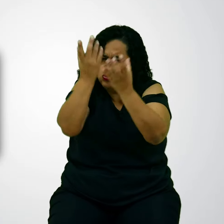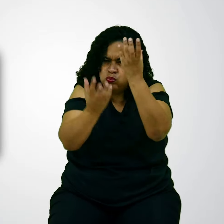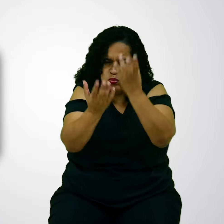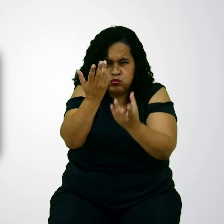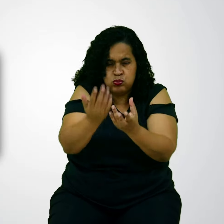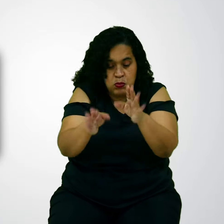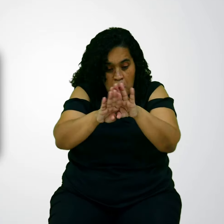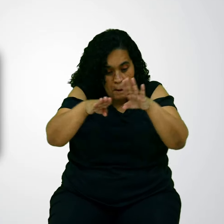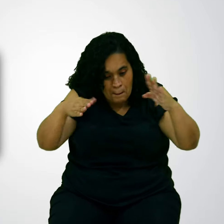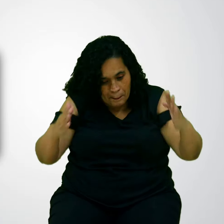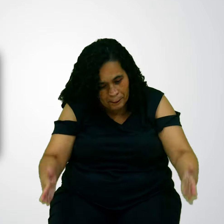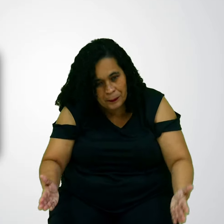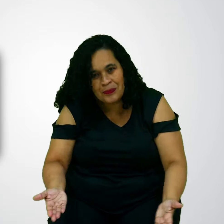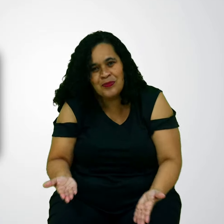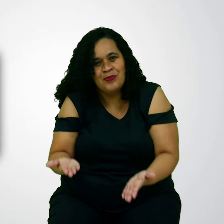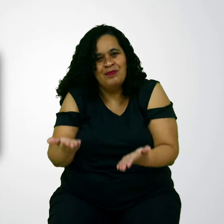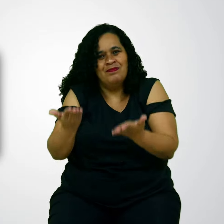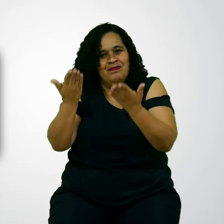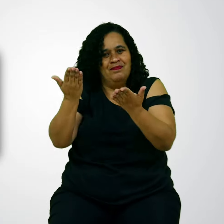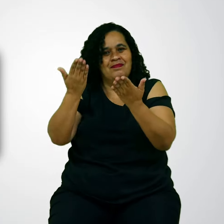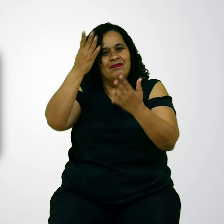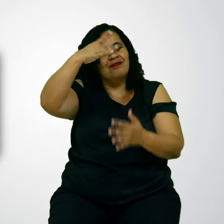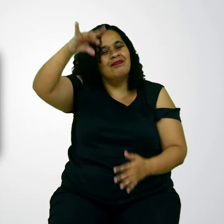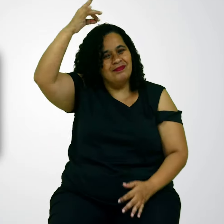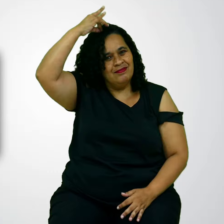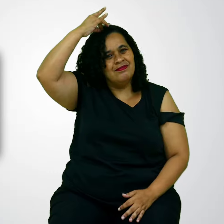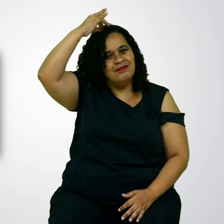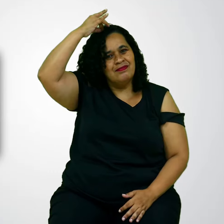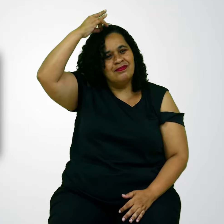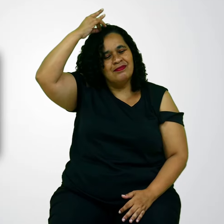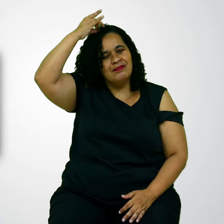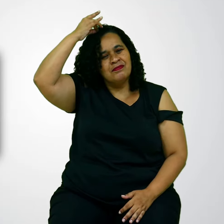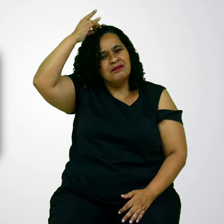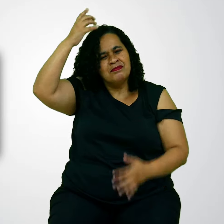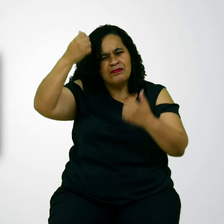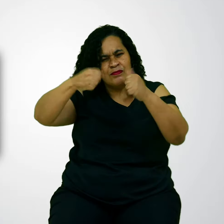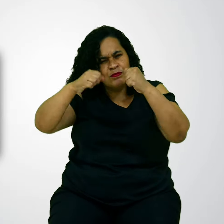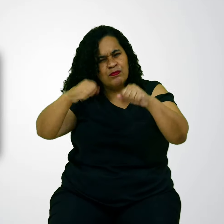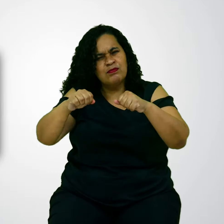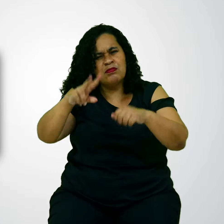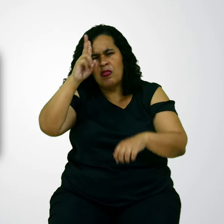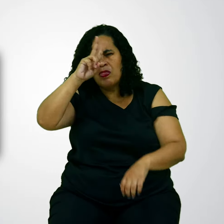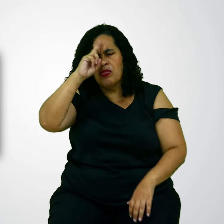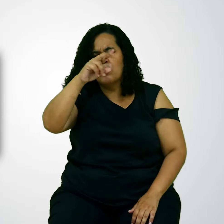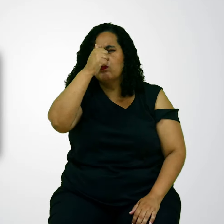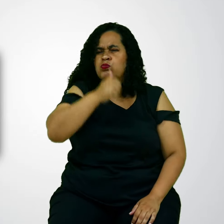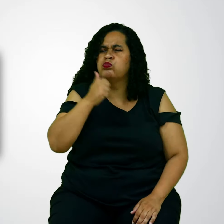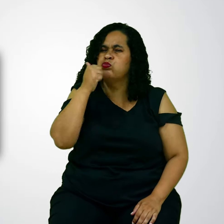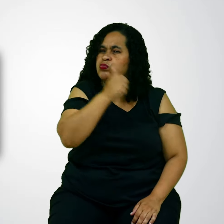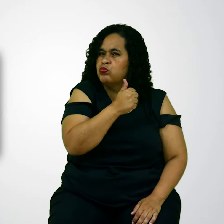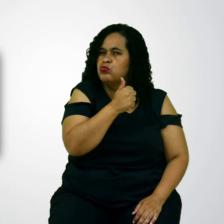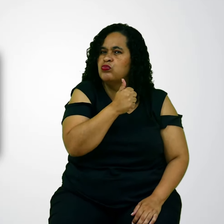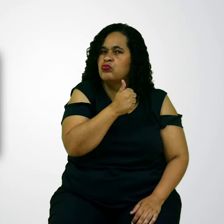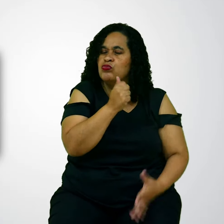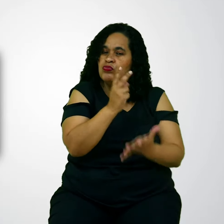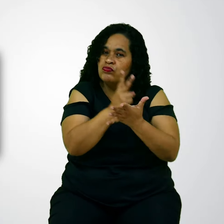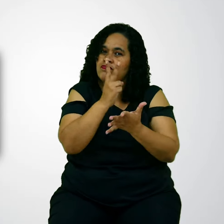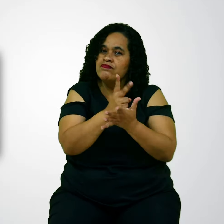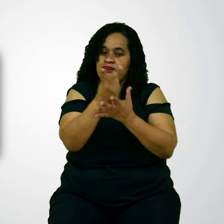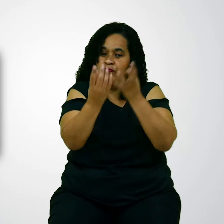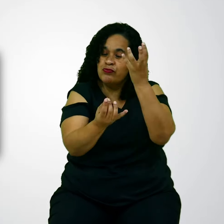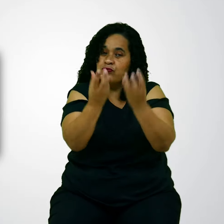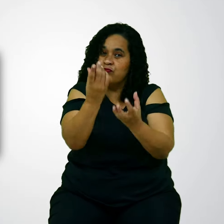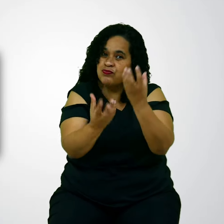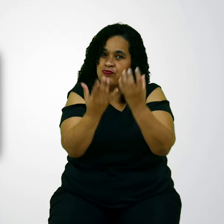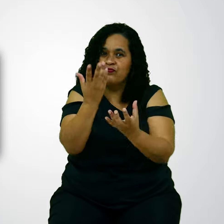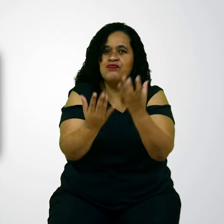ser apagado. Eles disseram: olha, lá no sacrifício, o fogo estava constantemente lenha